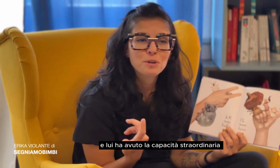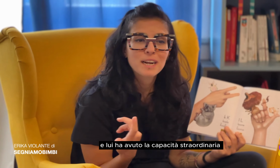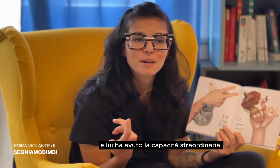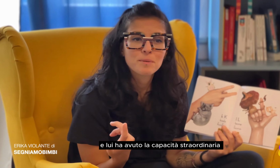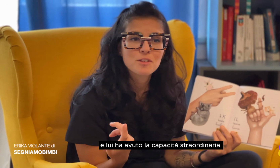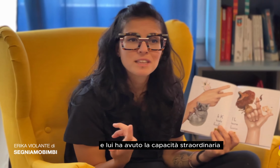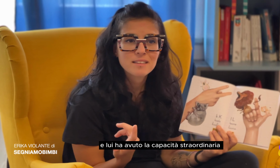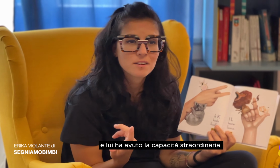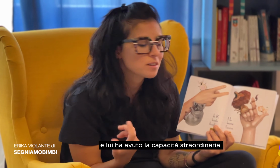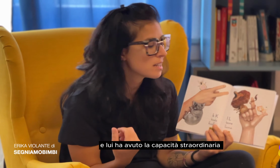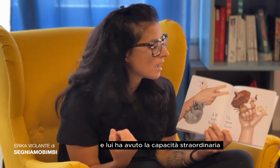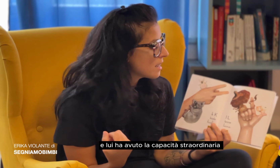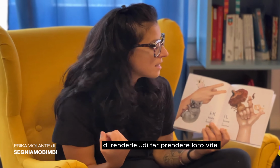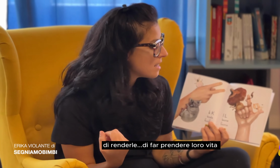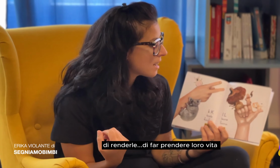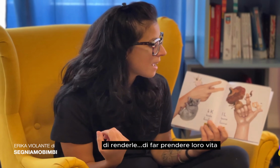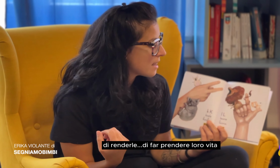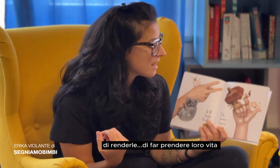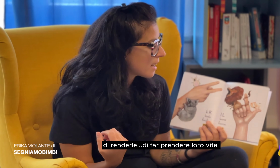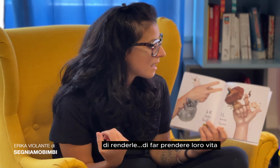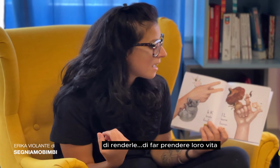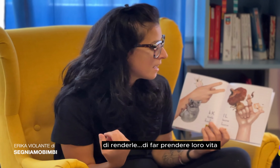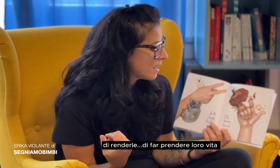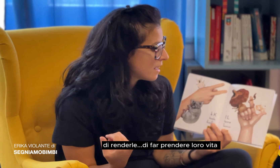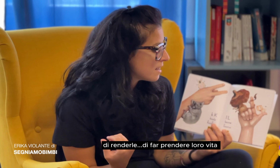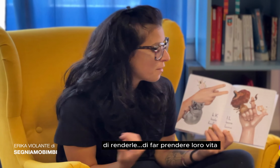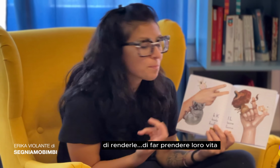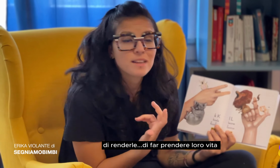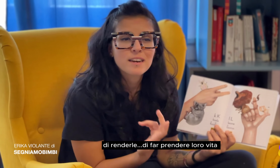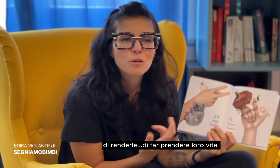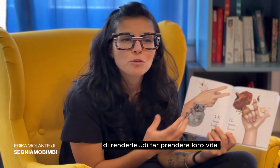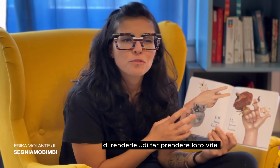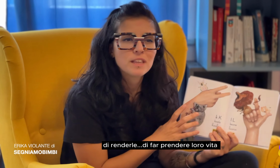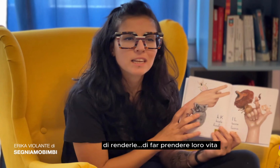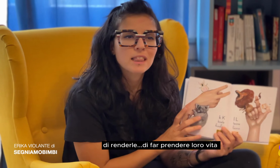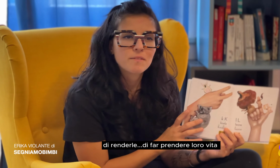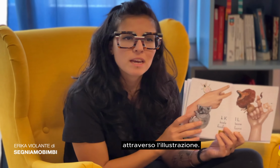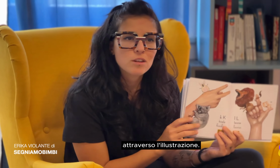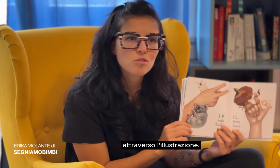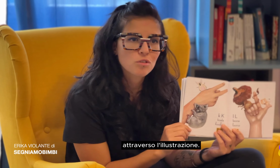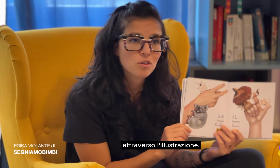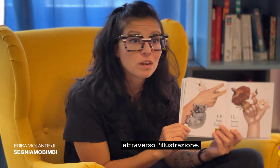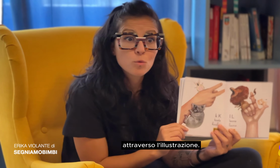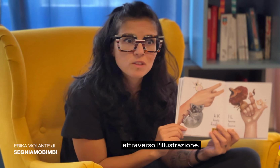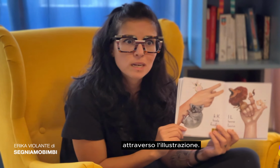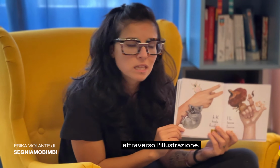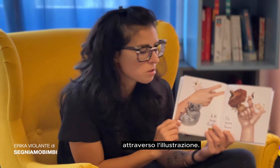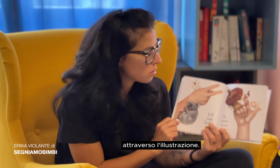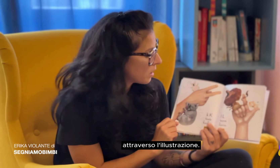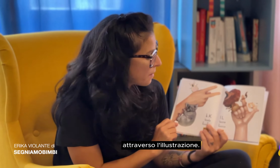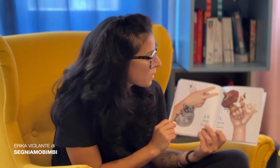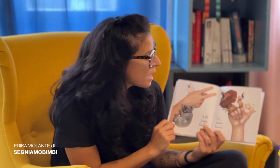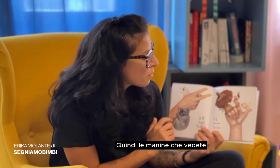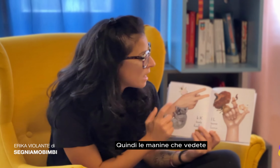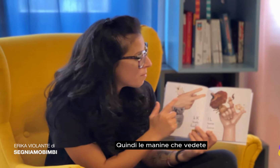la capacità straordinaria di renderle, di far prendere loro vita attraverso l'illustrazione. Quindi le manine